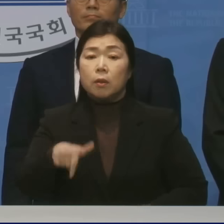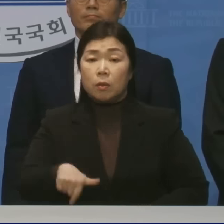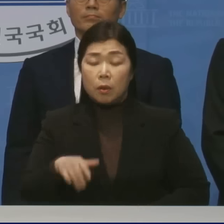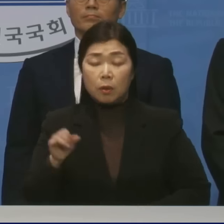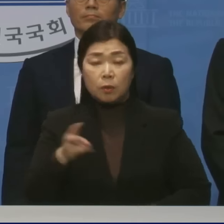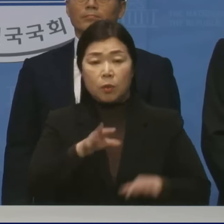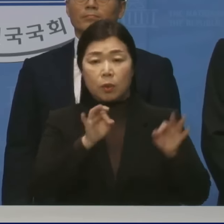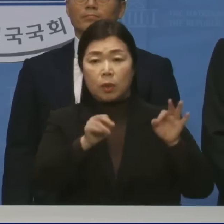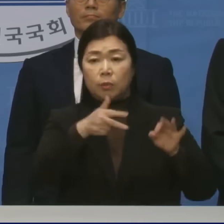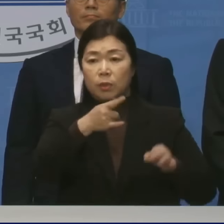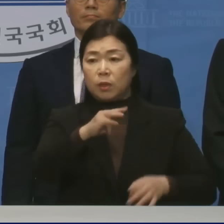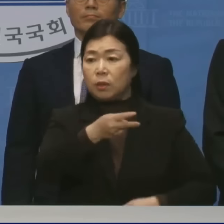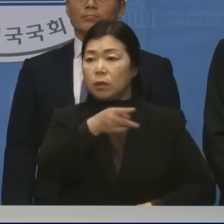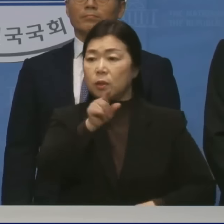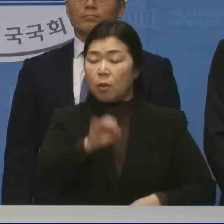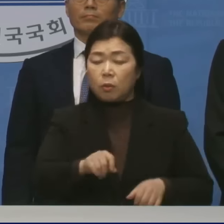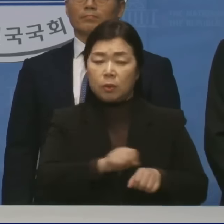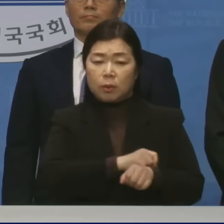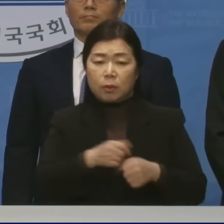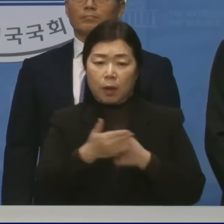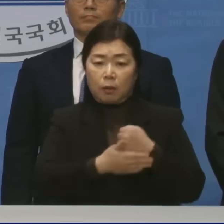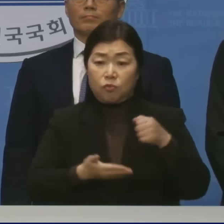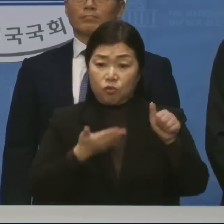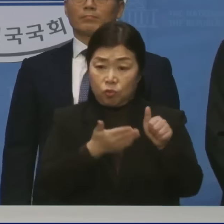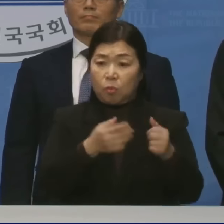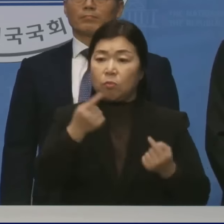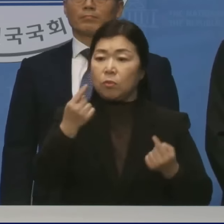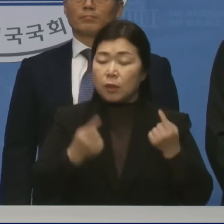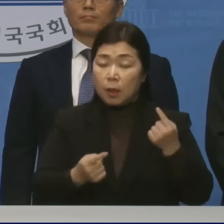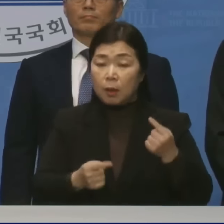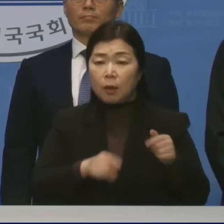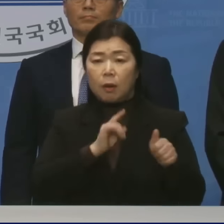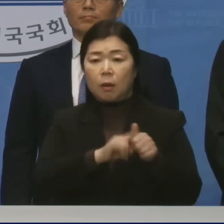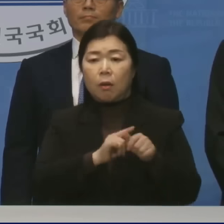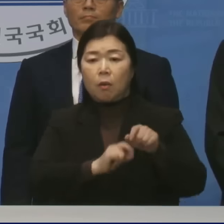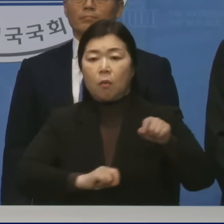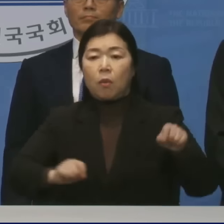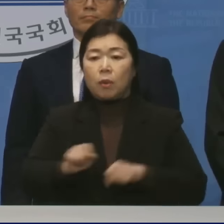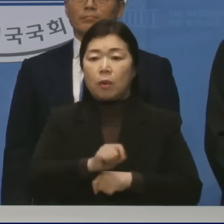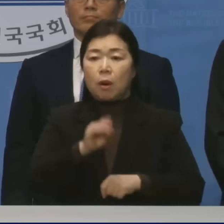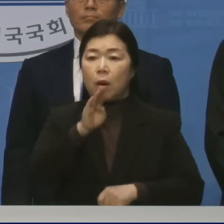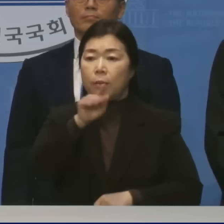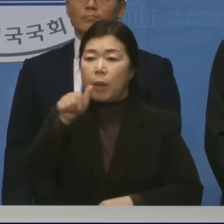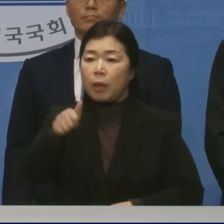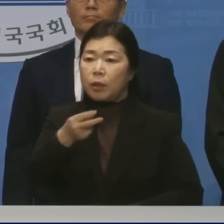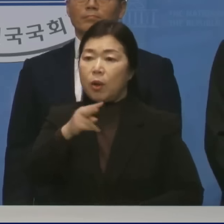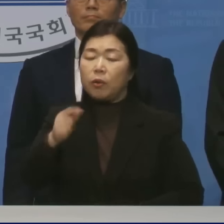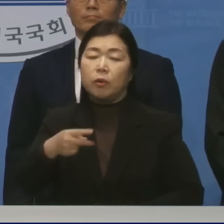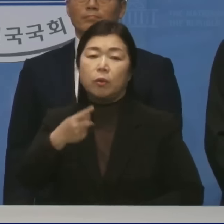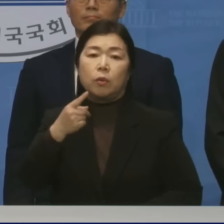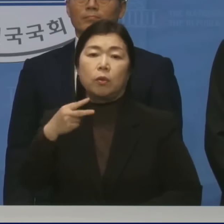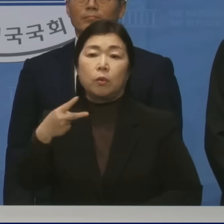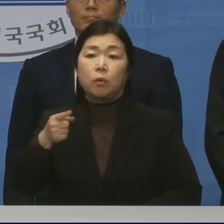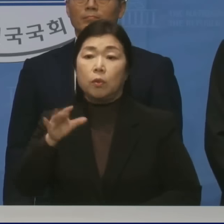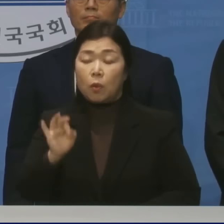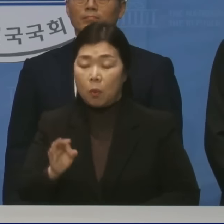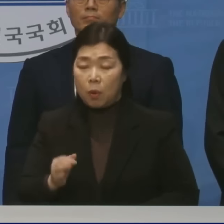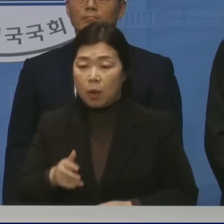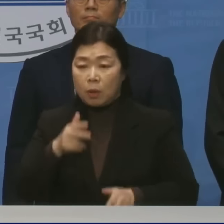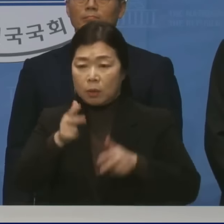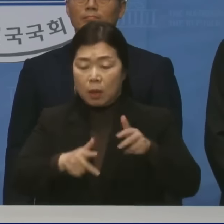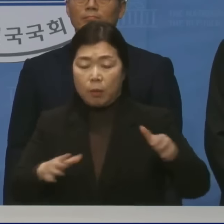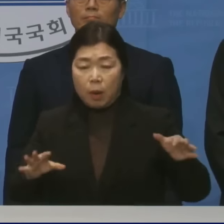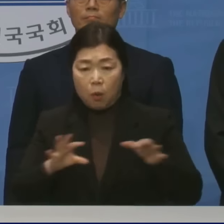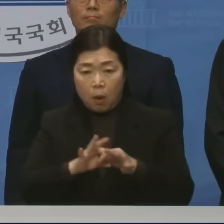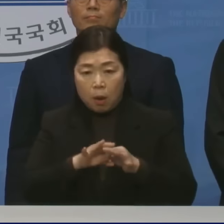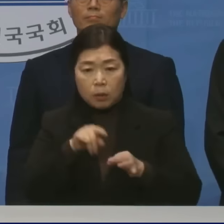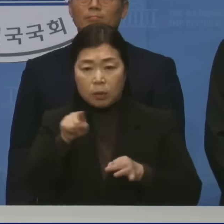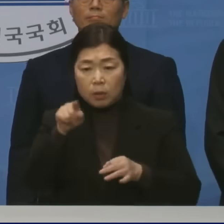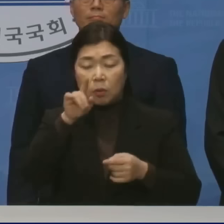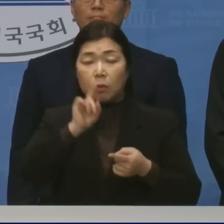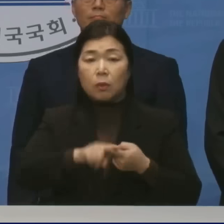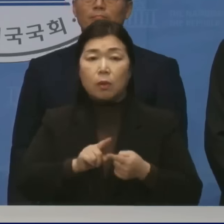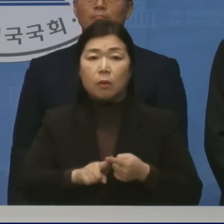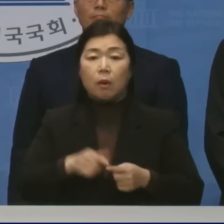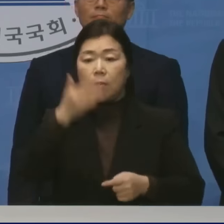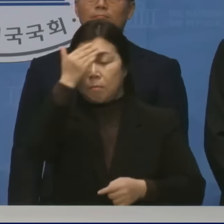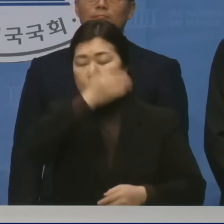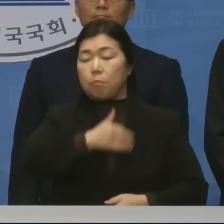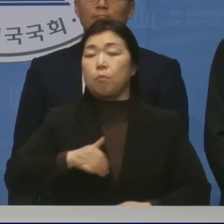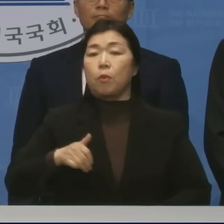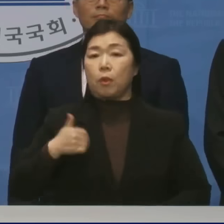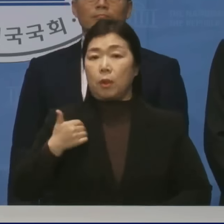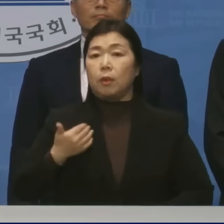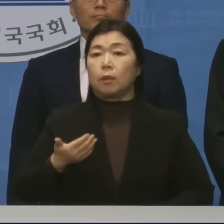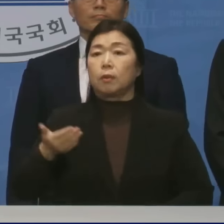김진성에게 특혜를 주기는커녕 그들이 백현동 사업에 관여한 사실을 알지도 못했습니다.